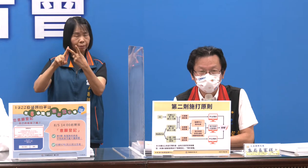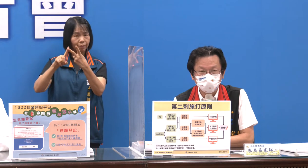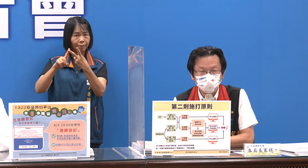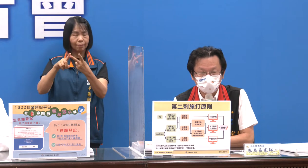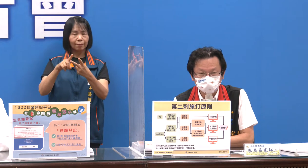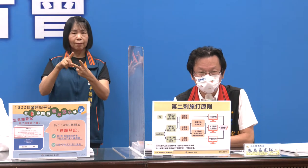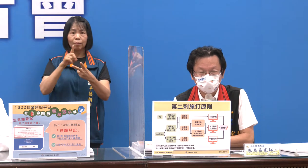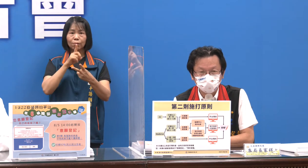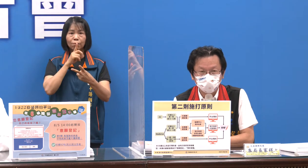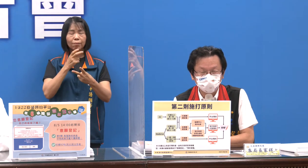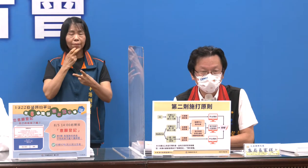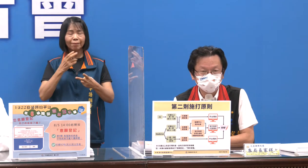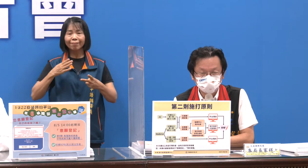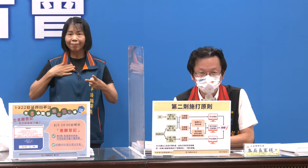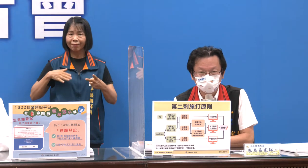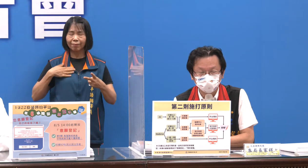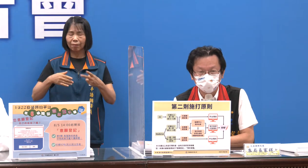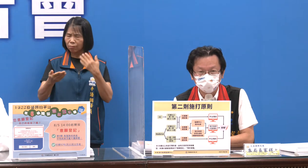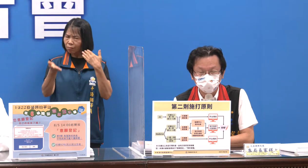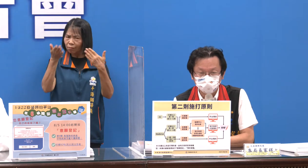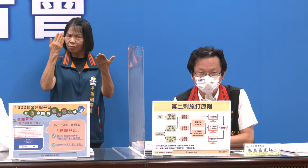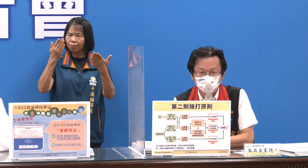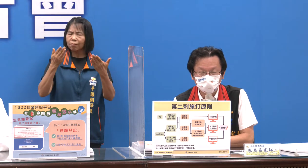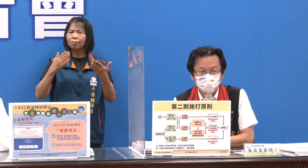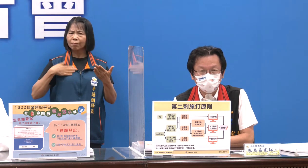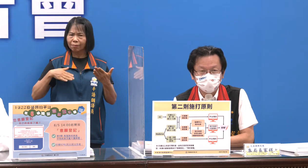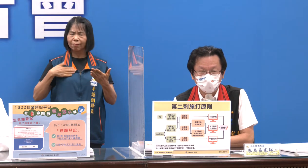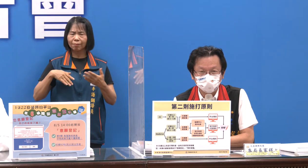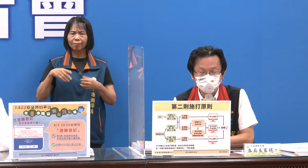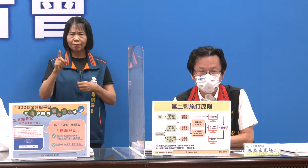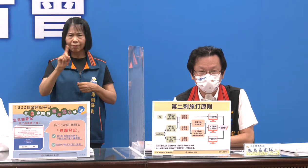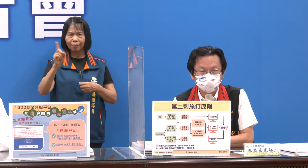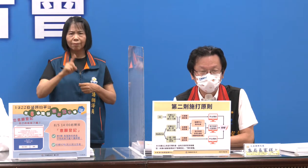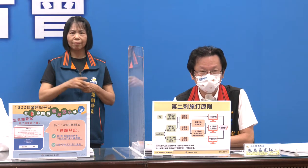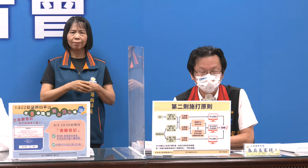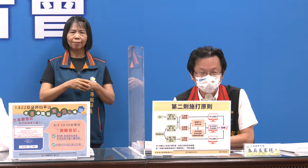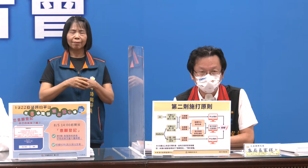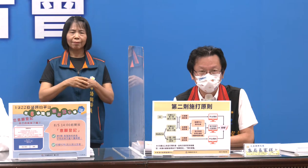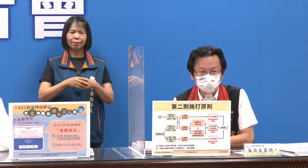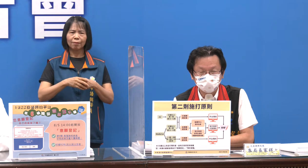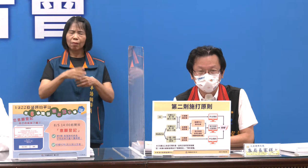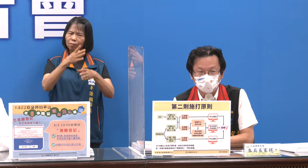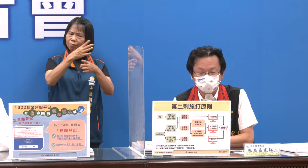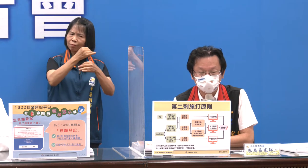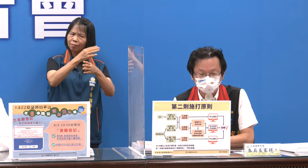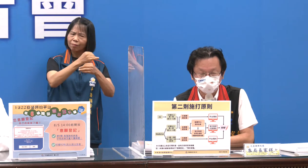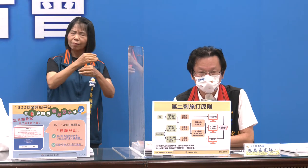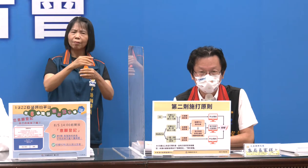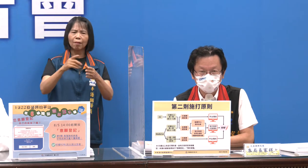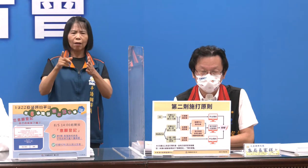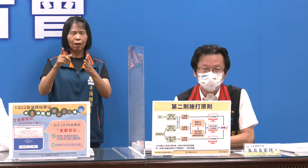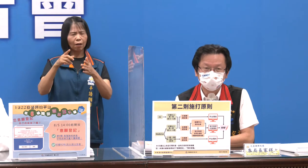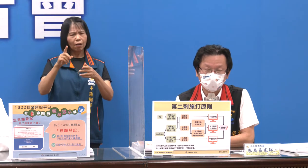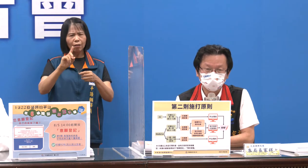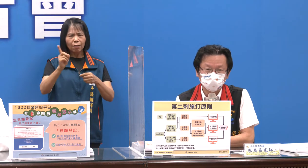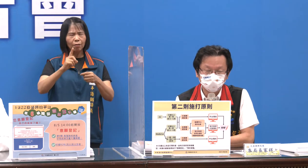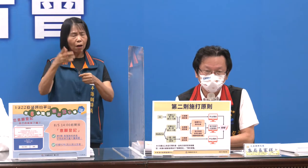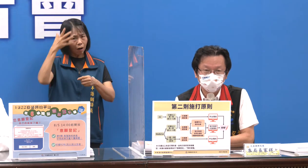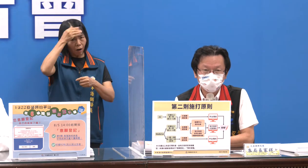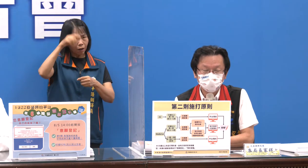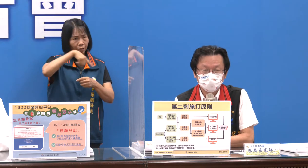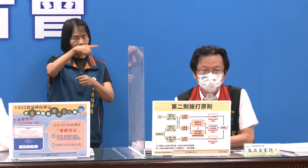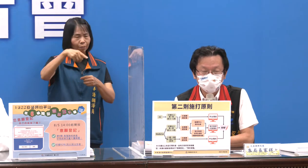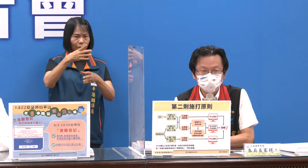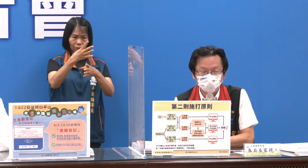中央可以了解非常清楚明白哪些人在什么时候必须要打第二剂，尤其是长者的部